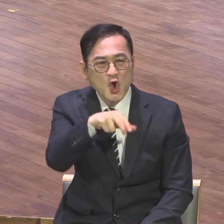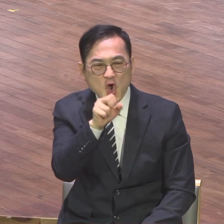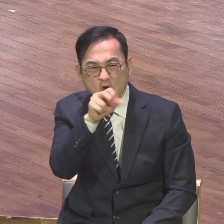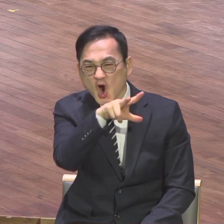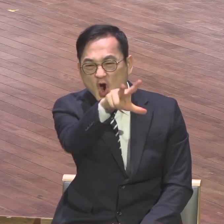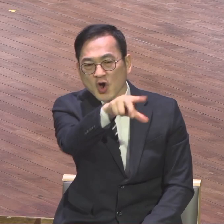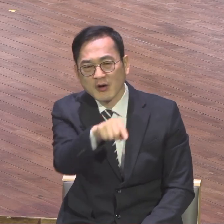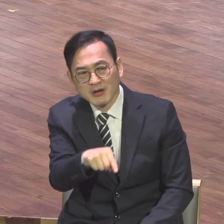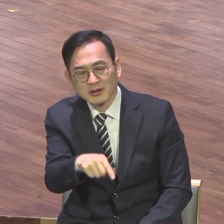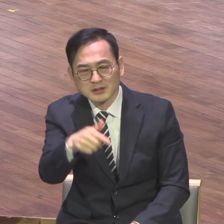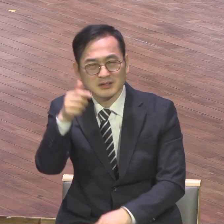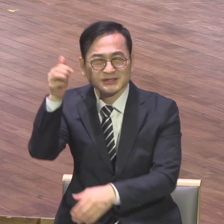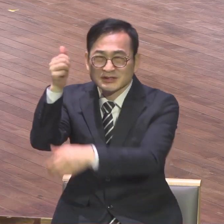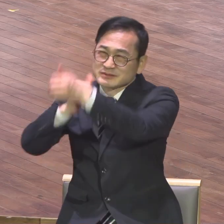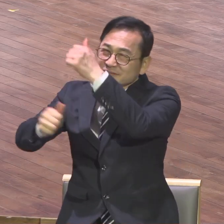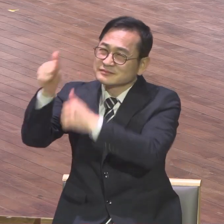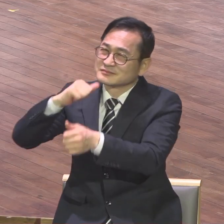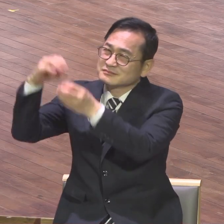조상 때부터